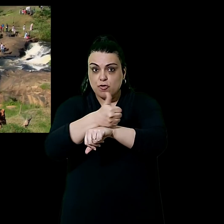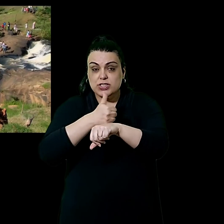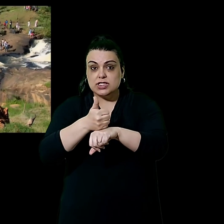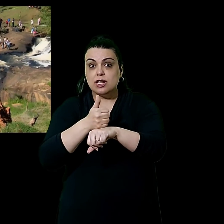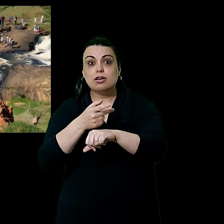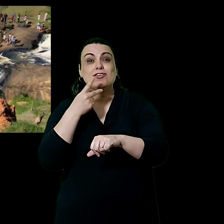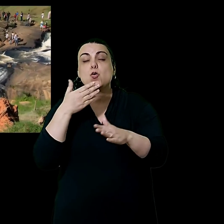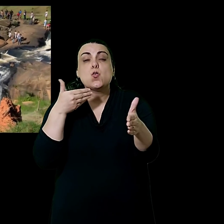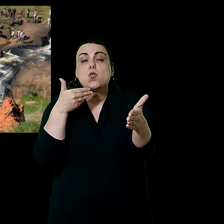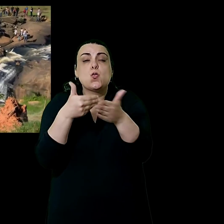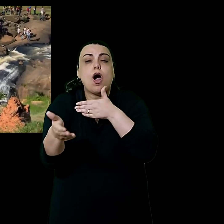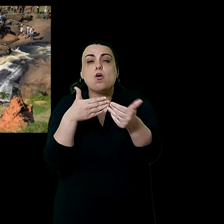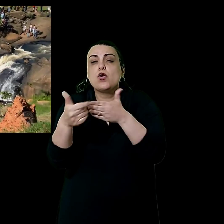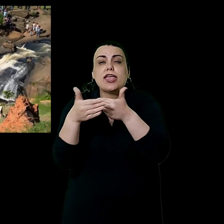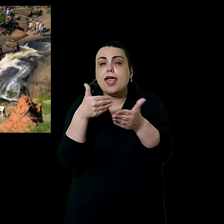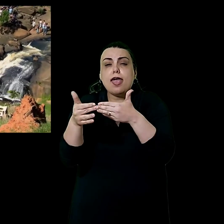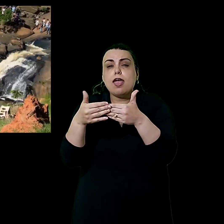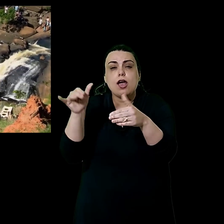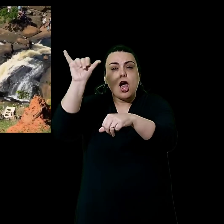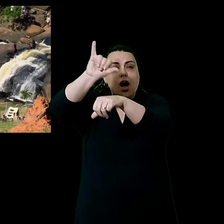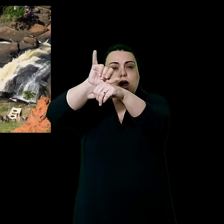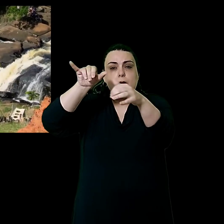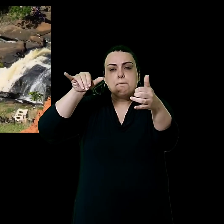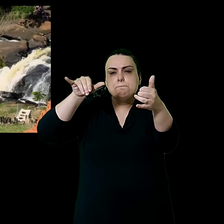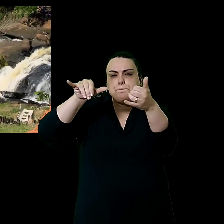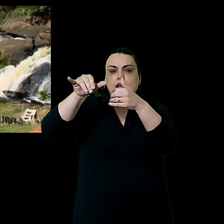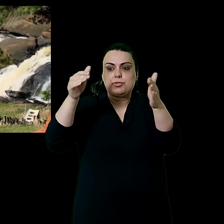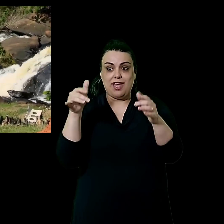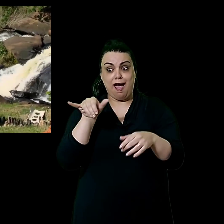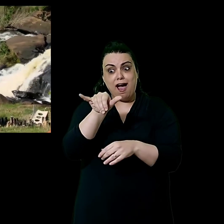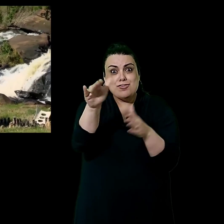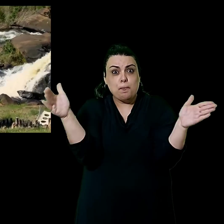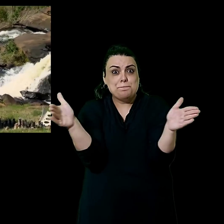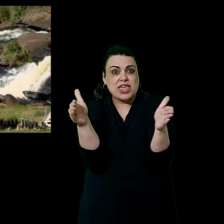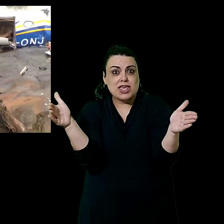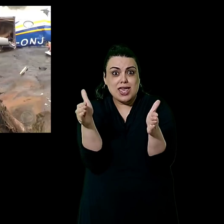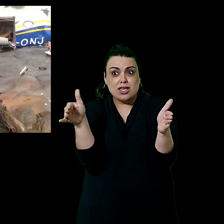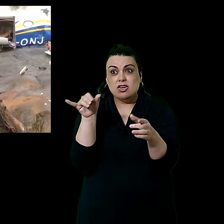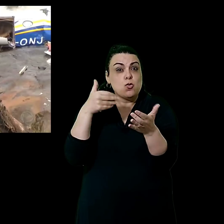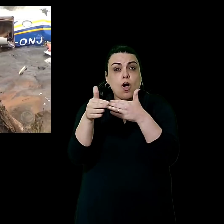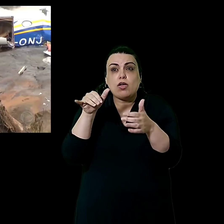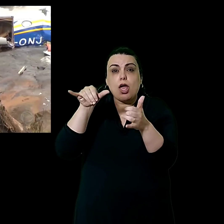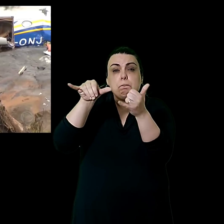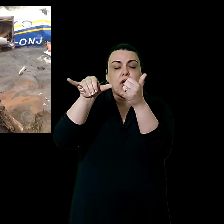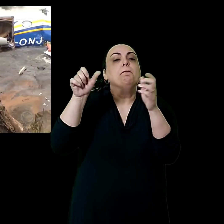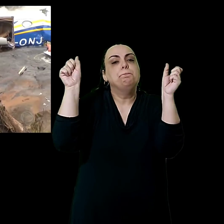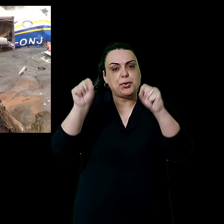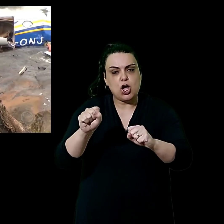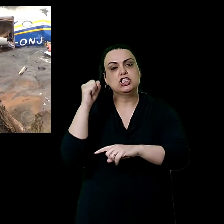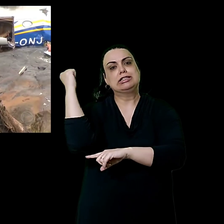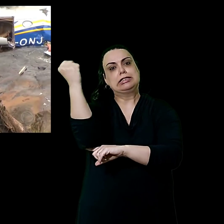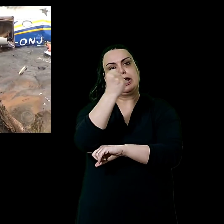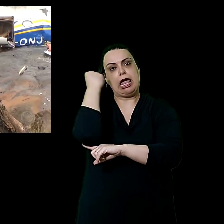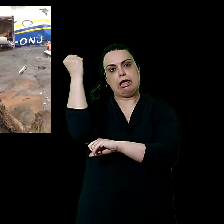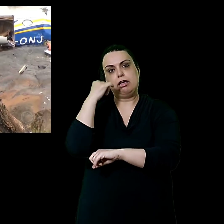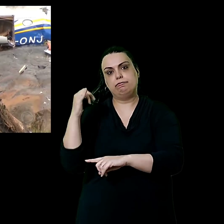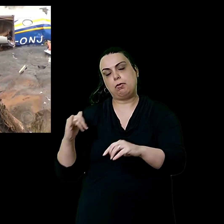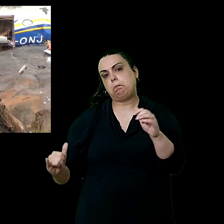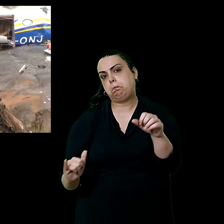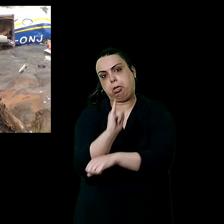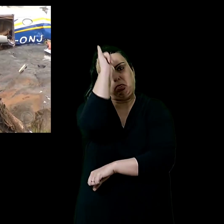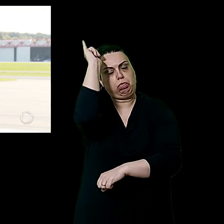qualquer obstáculo que atinja uma aeronave de pequeno porte em pleno voo pode causar graves